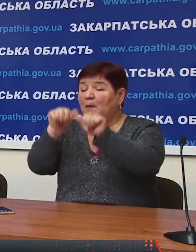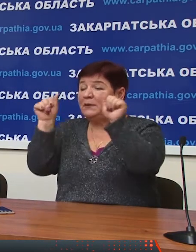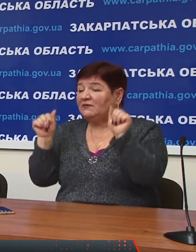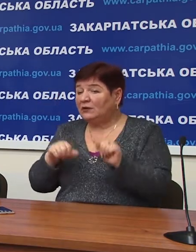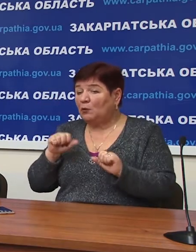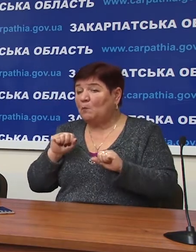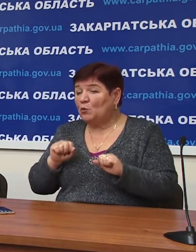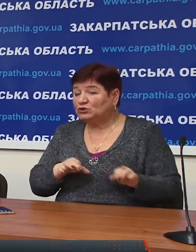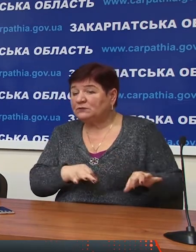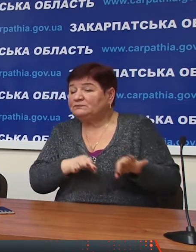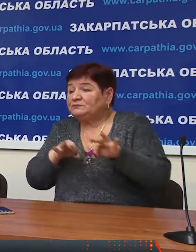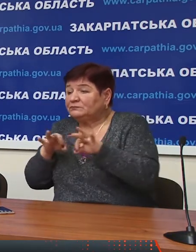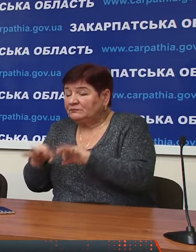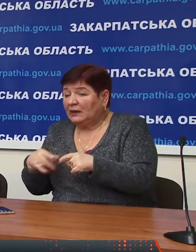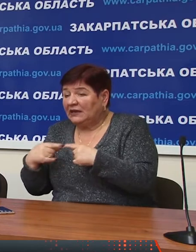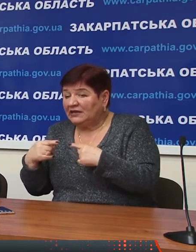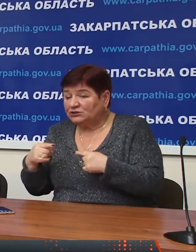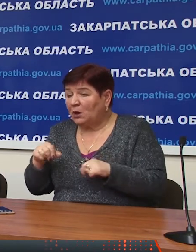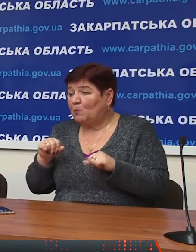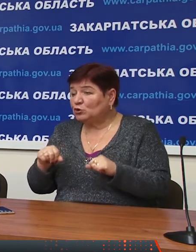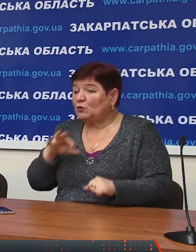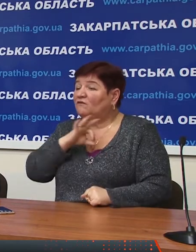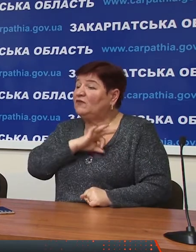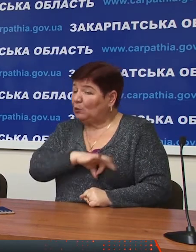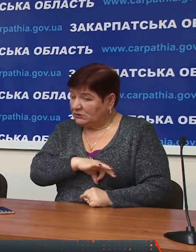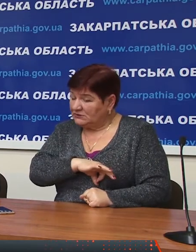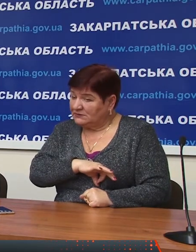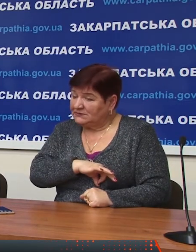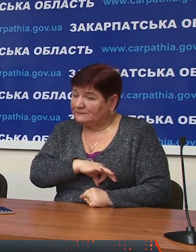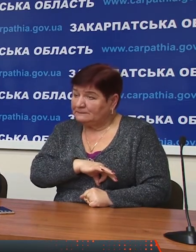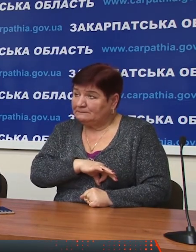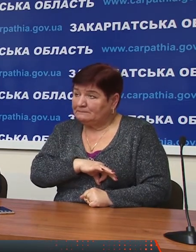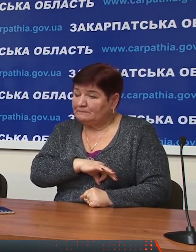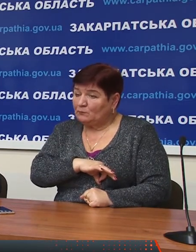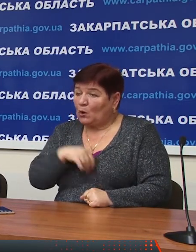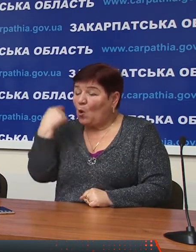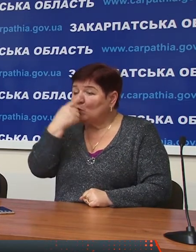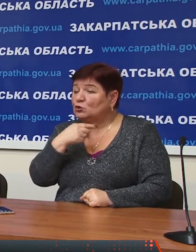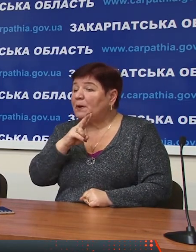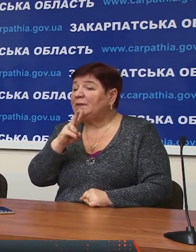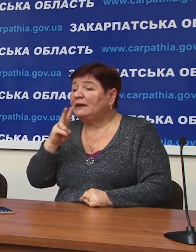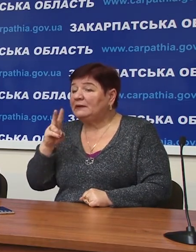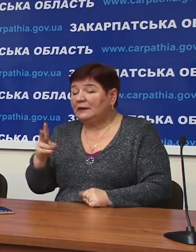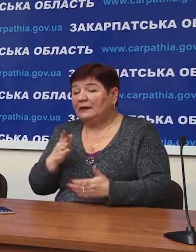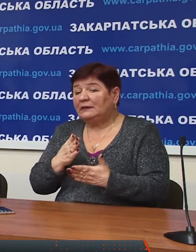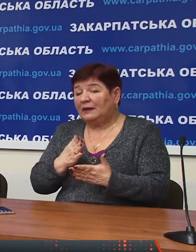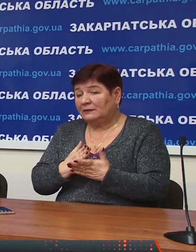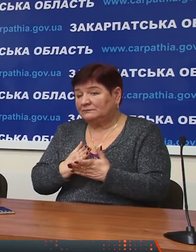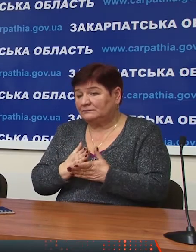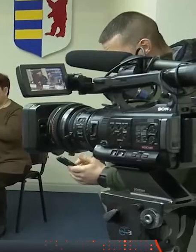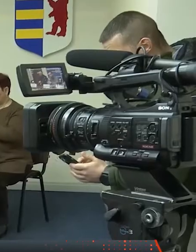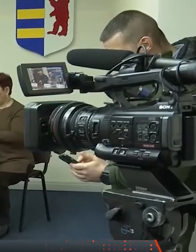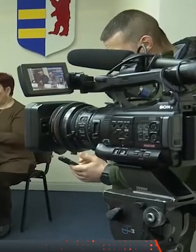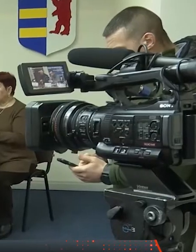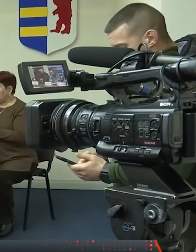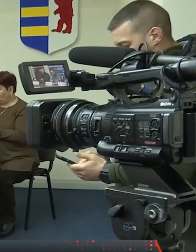можуть завозитися і інші речі, які, наприклад, можуть використатися особами, які мають намір дестабілізувати